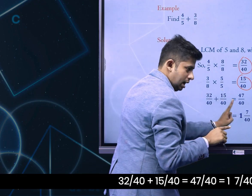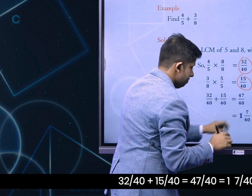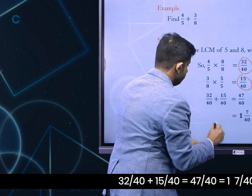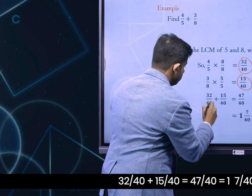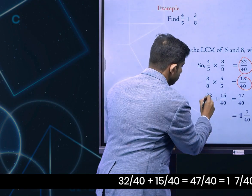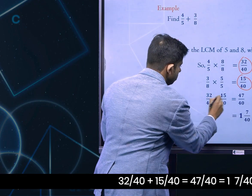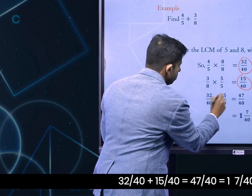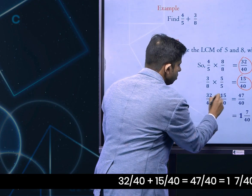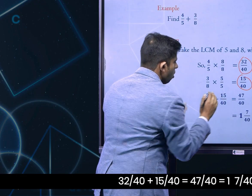1.7/4.